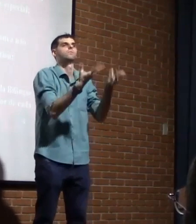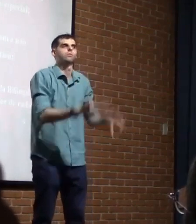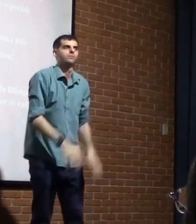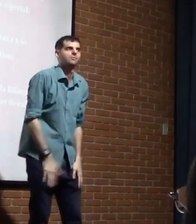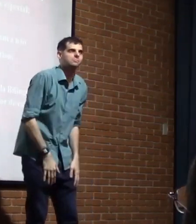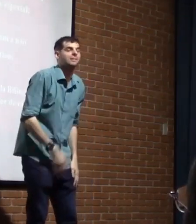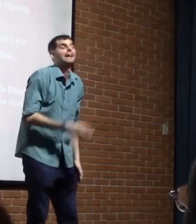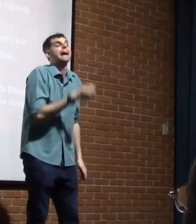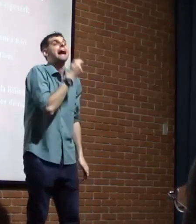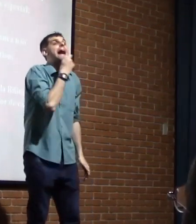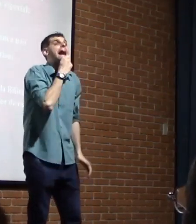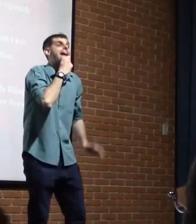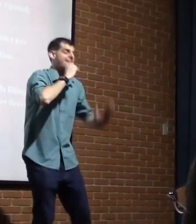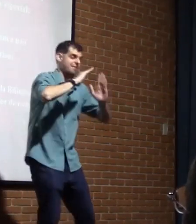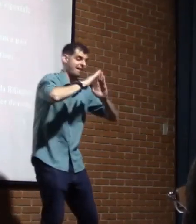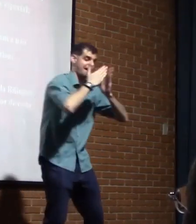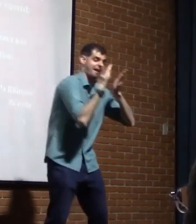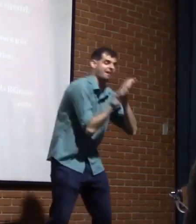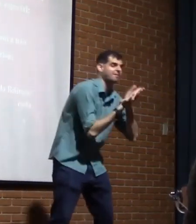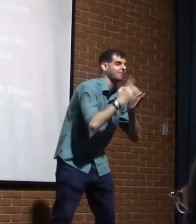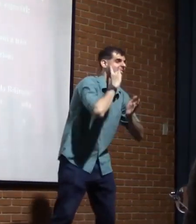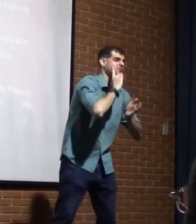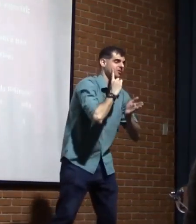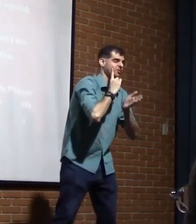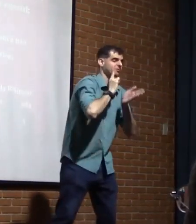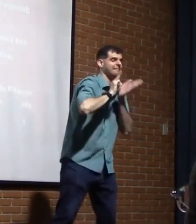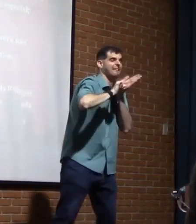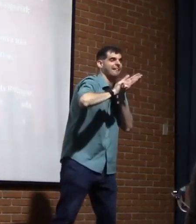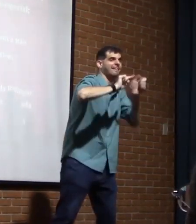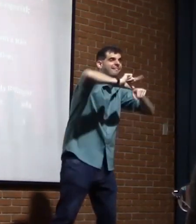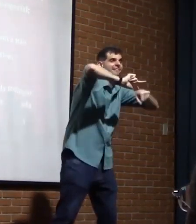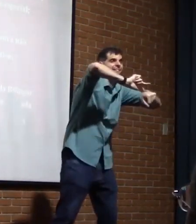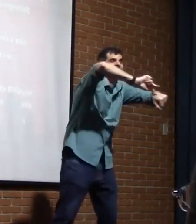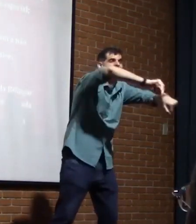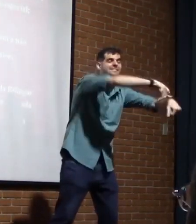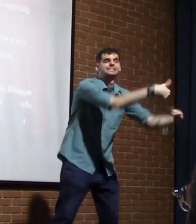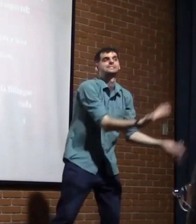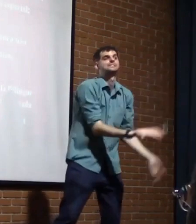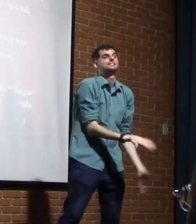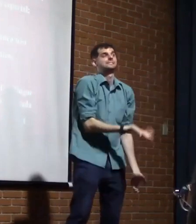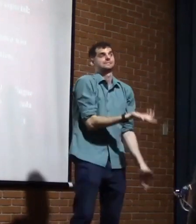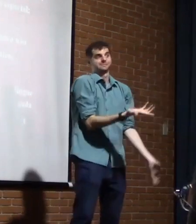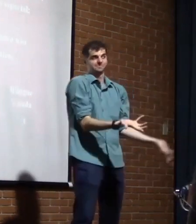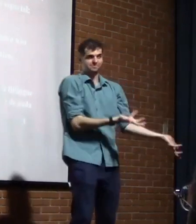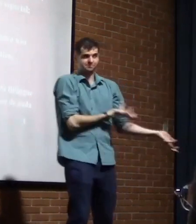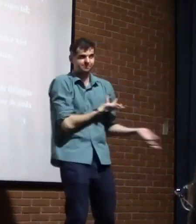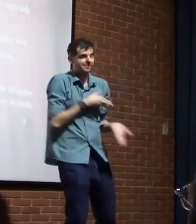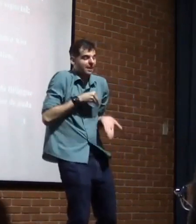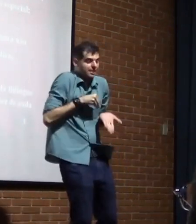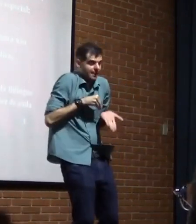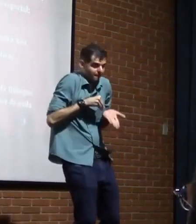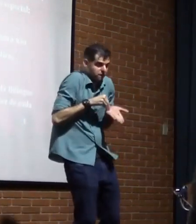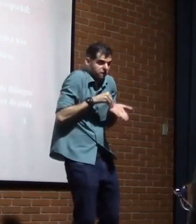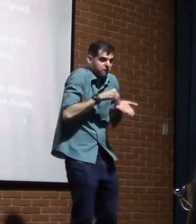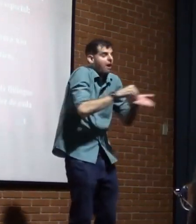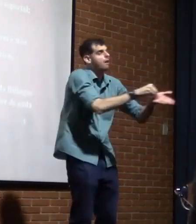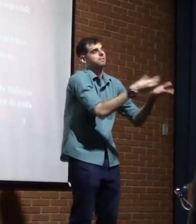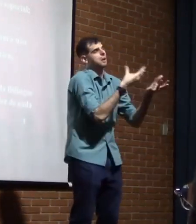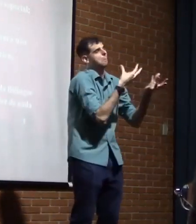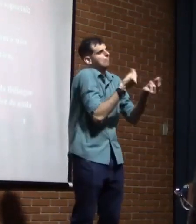a gente não conseguiu ainda conquistar, por exemplo, essa ampliação no ensino de surdo. Então, existe realmente um tardiamento na questão